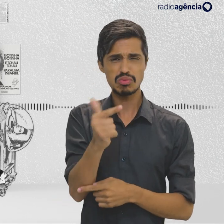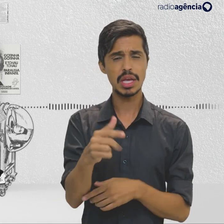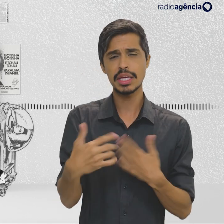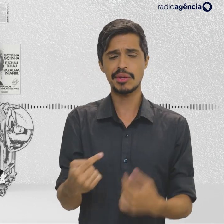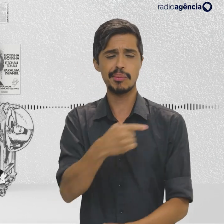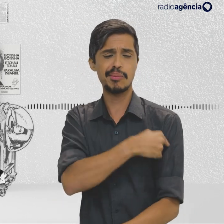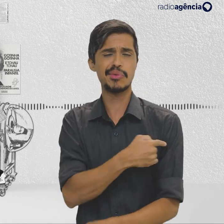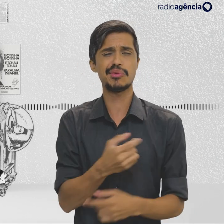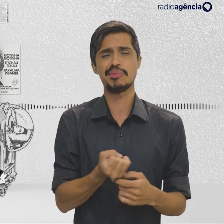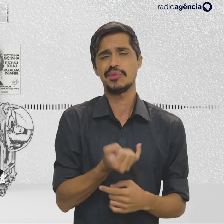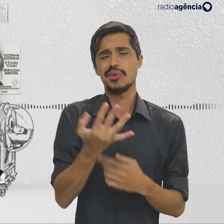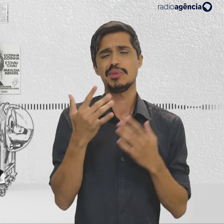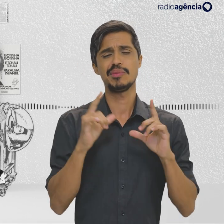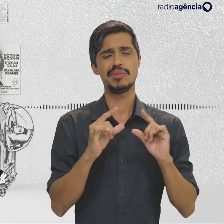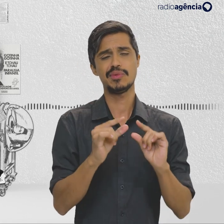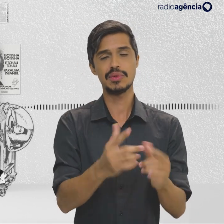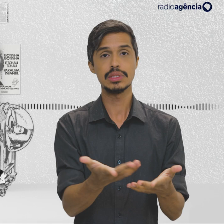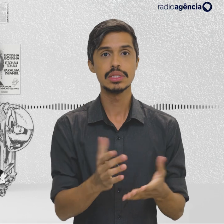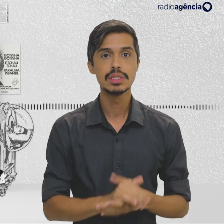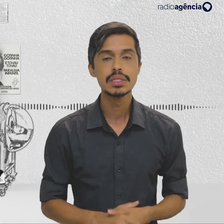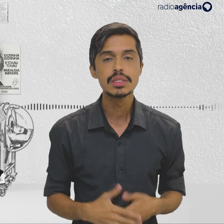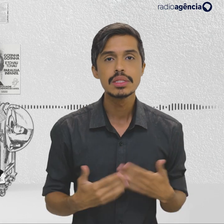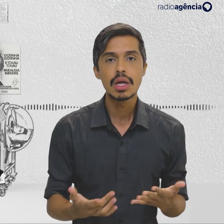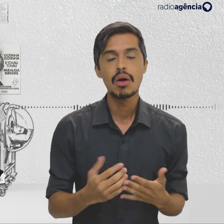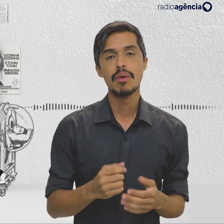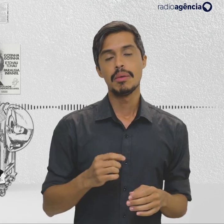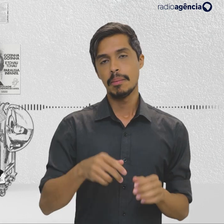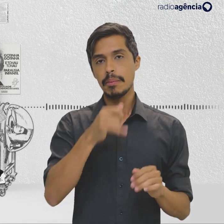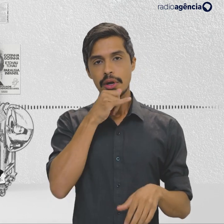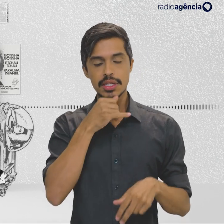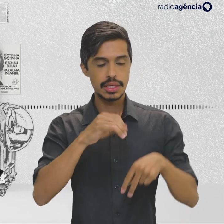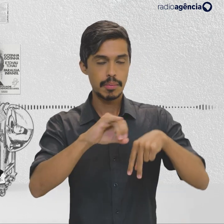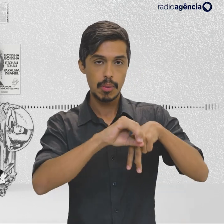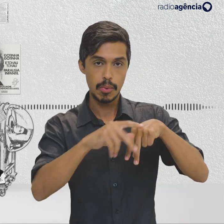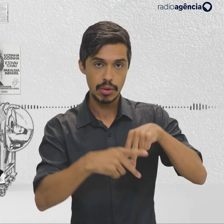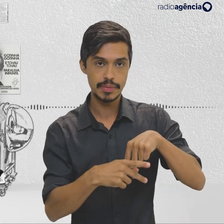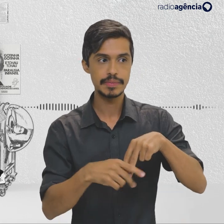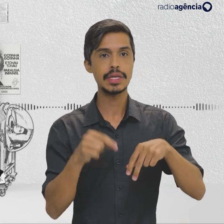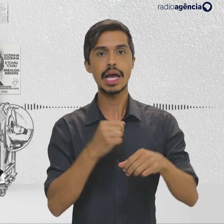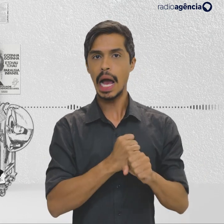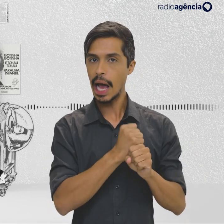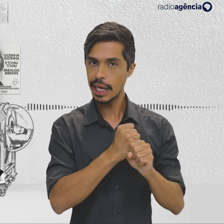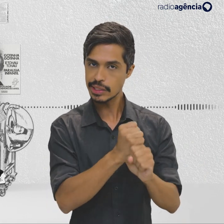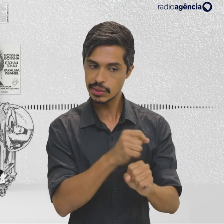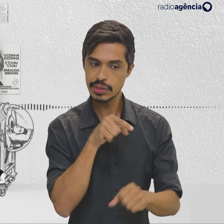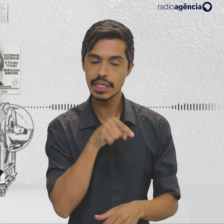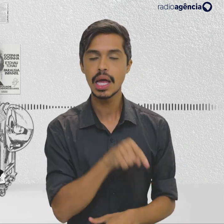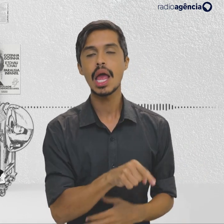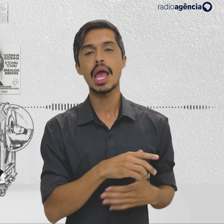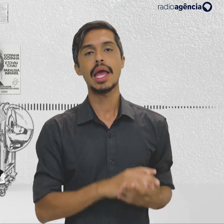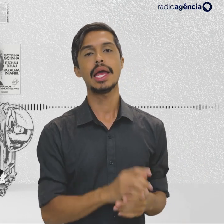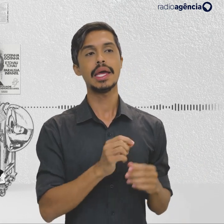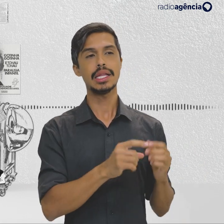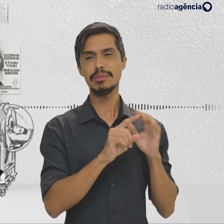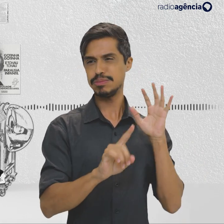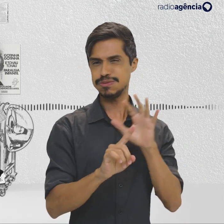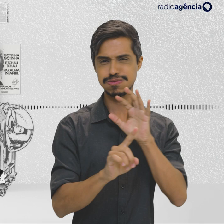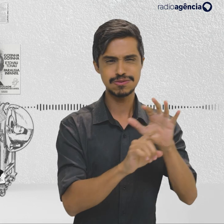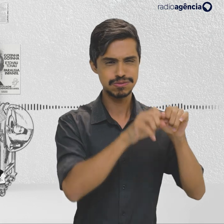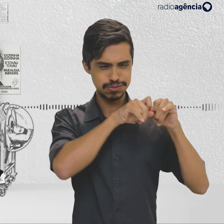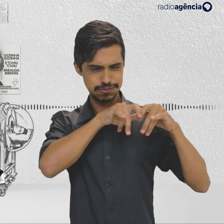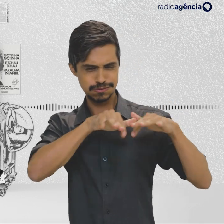vamos continuar usando ap pólio como exemplo durante décadas ela causou surtos horríveis em várias regiões do